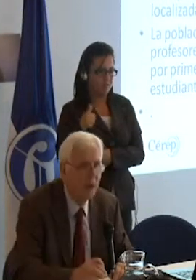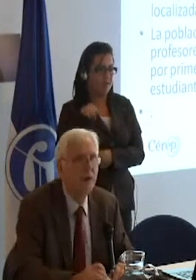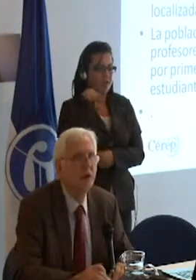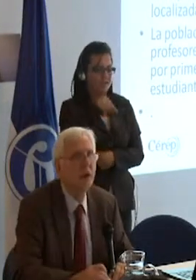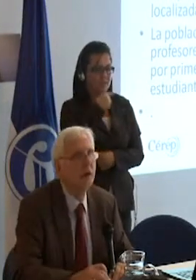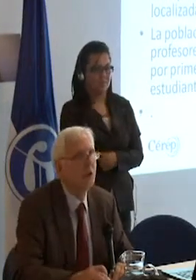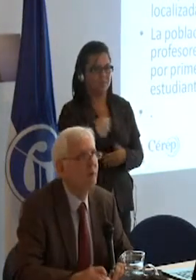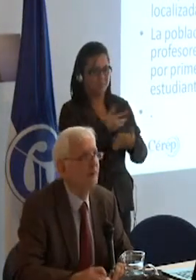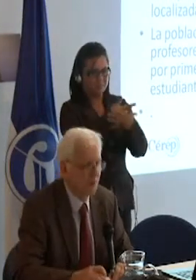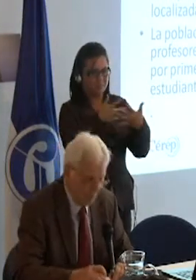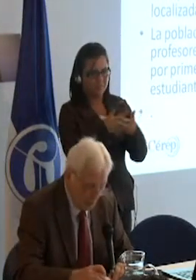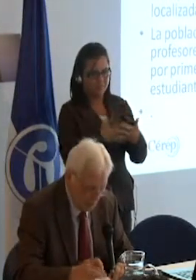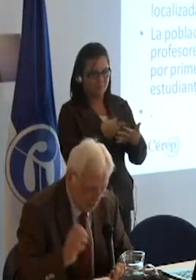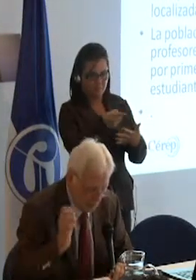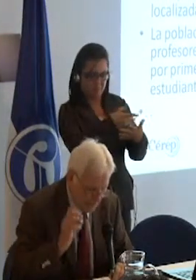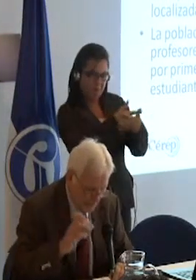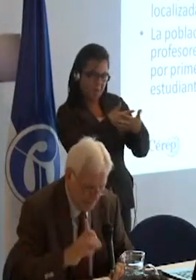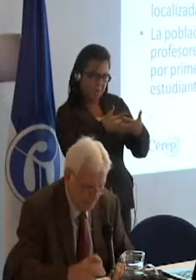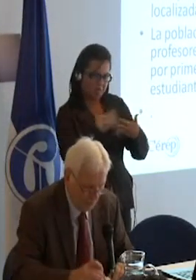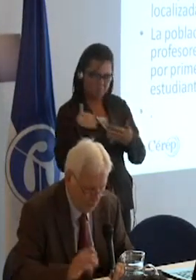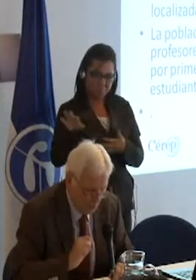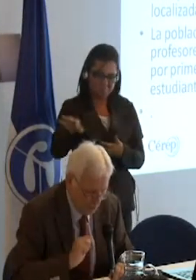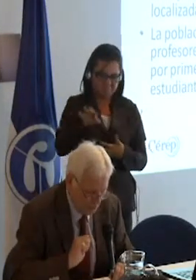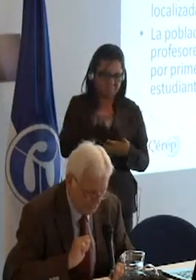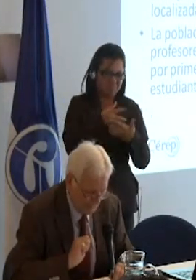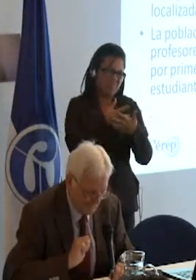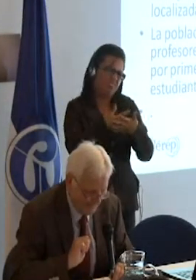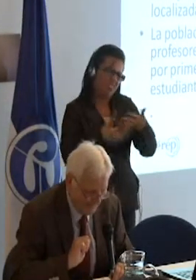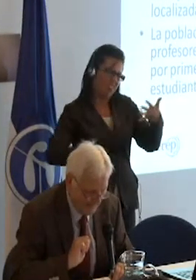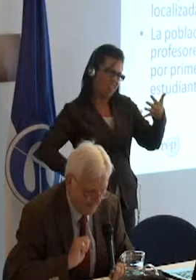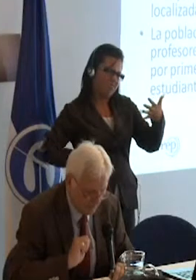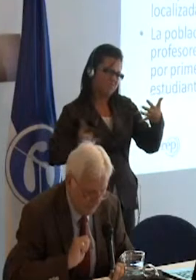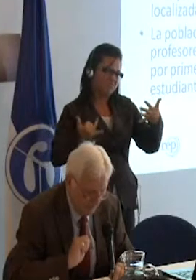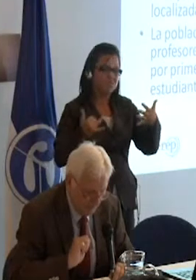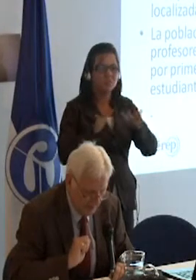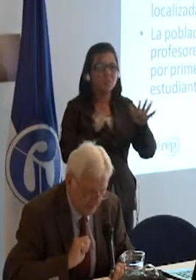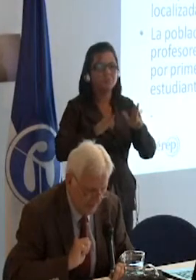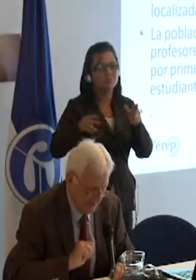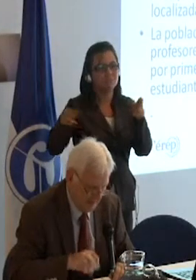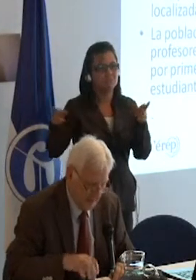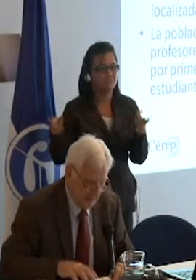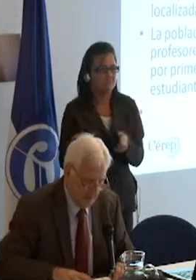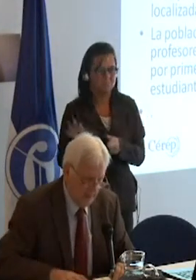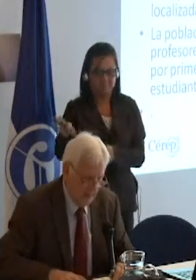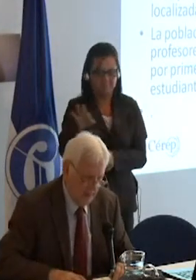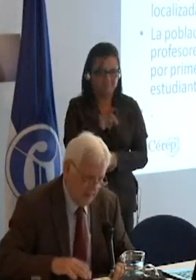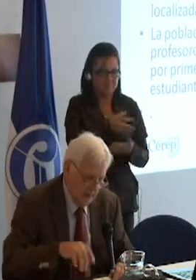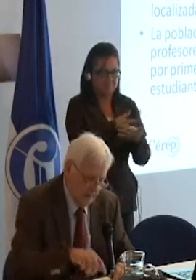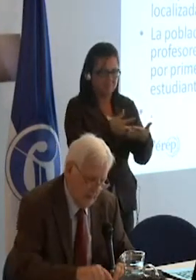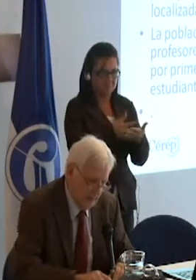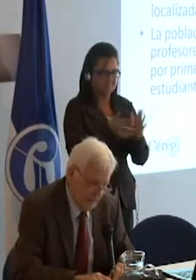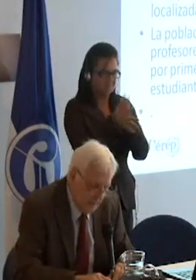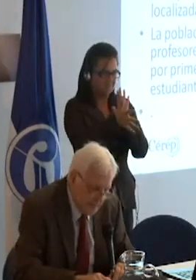el texto. Este es un fragmento del texto que es un poco largo, pero solamente voy a citar un fragmento.